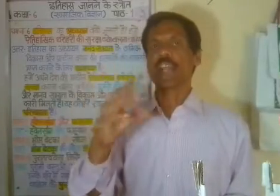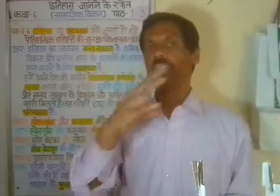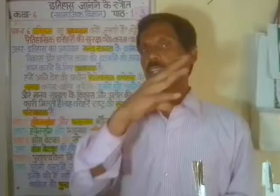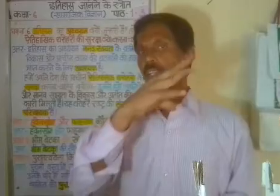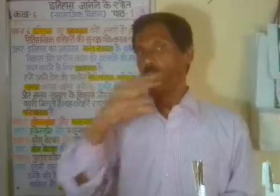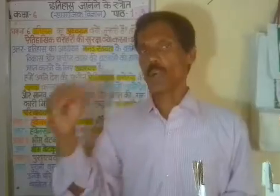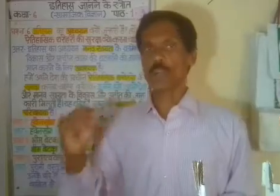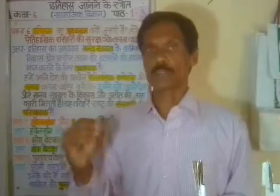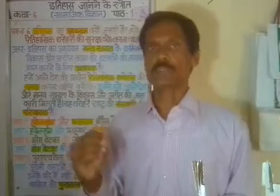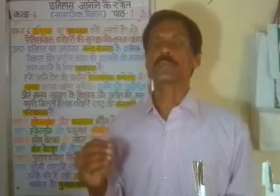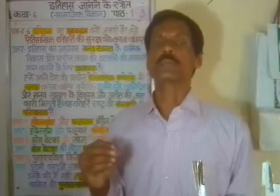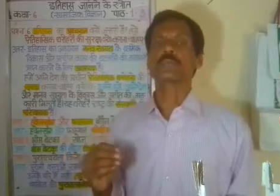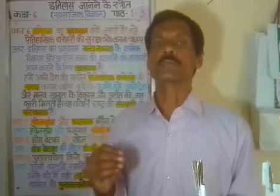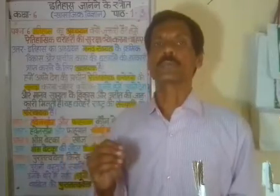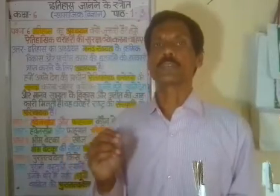ह्वेनसांग और